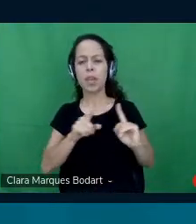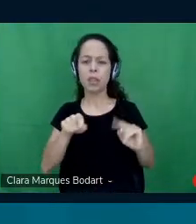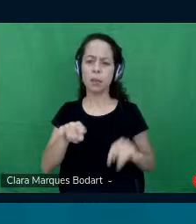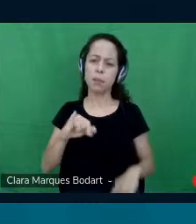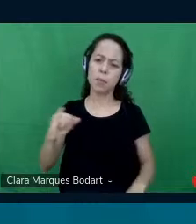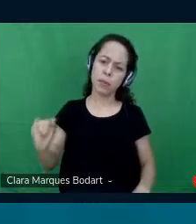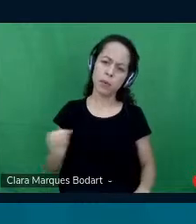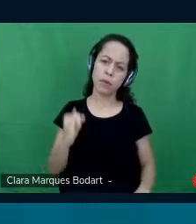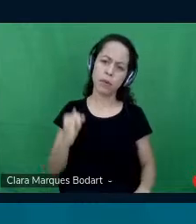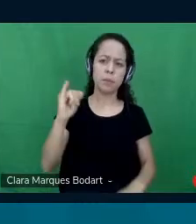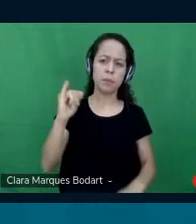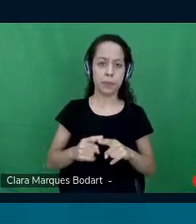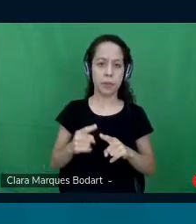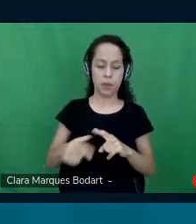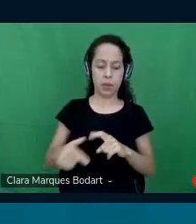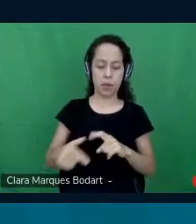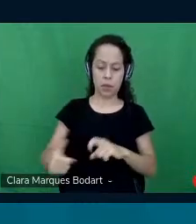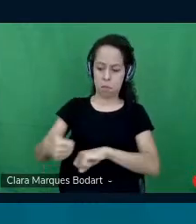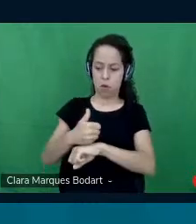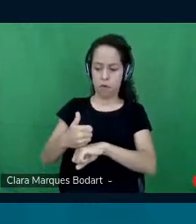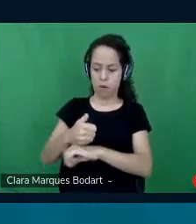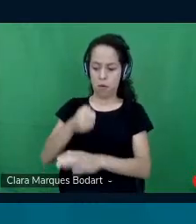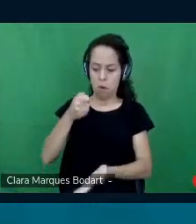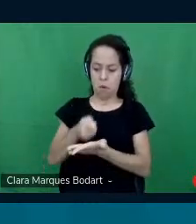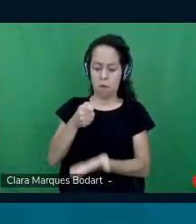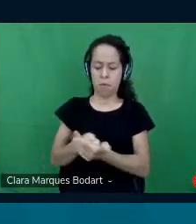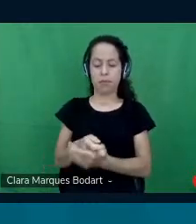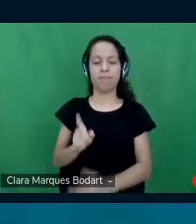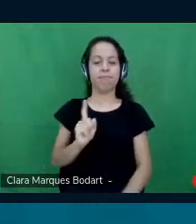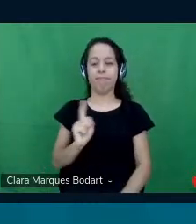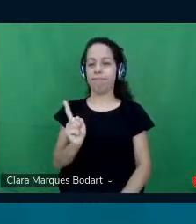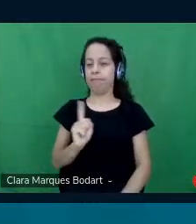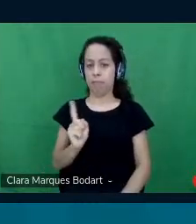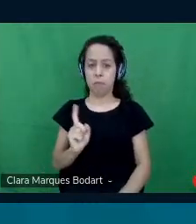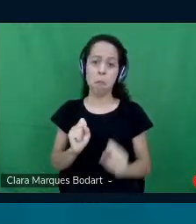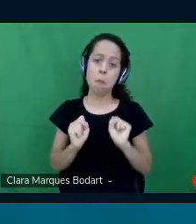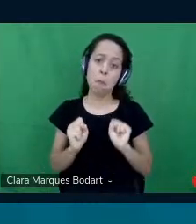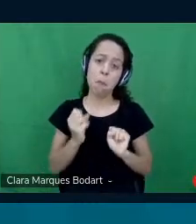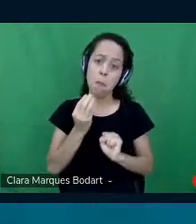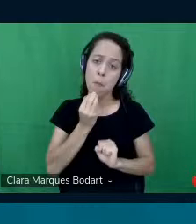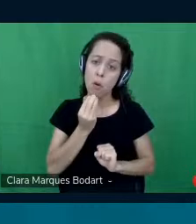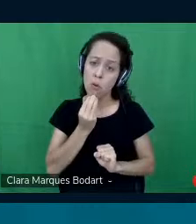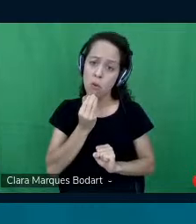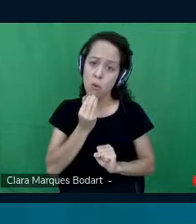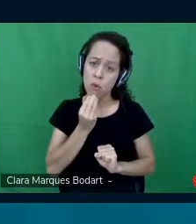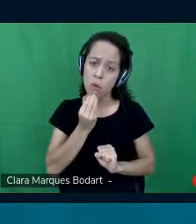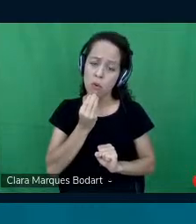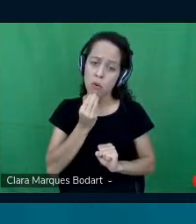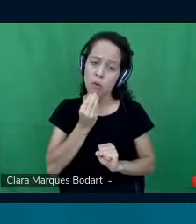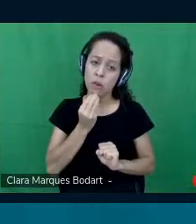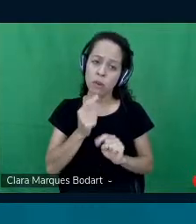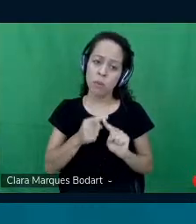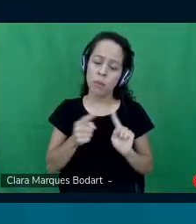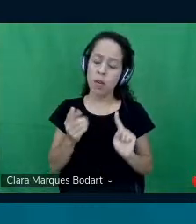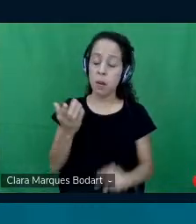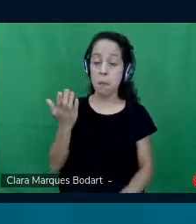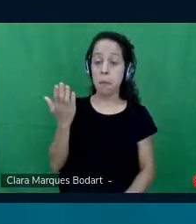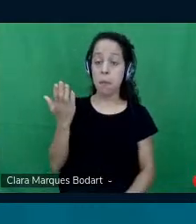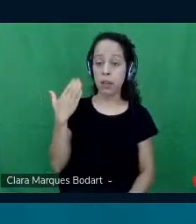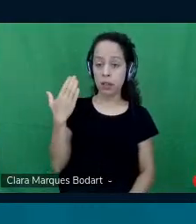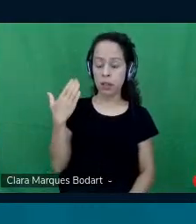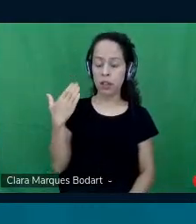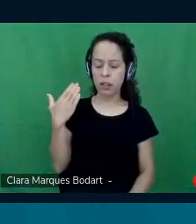mais profissionalizante obrigatoriamente, ele pode ser, mas naquele momento